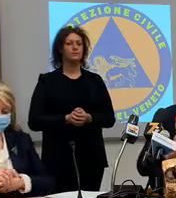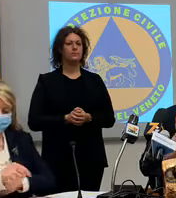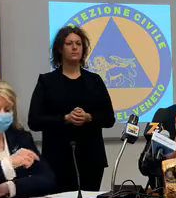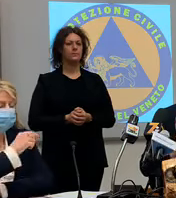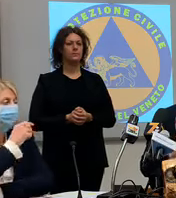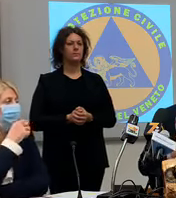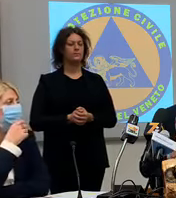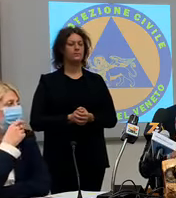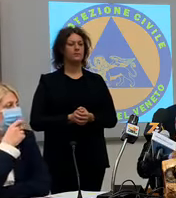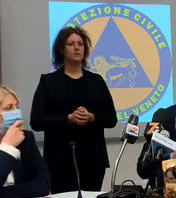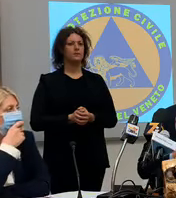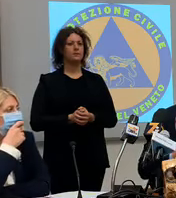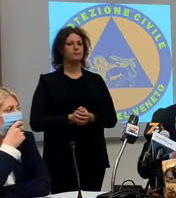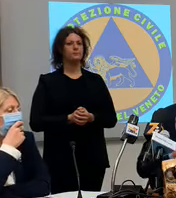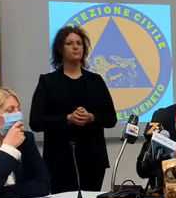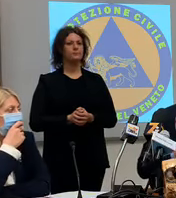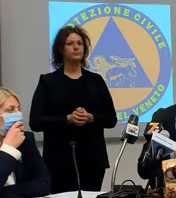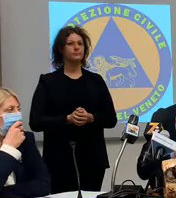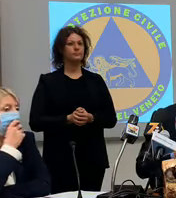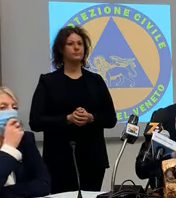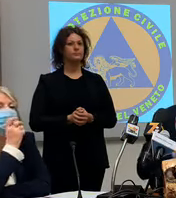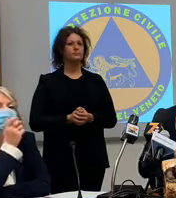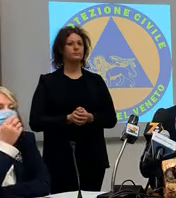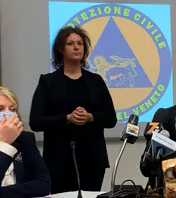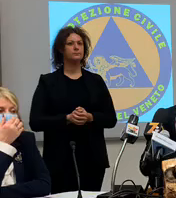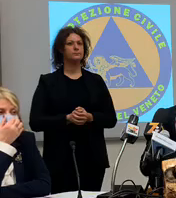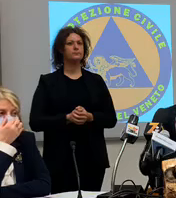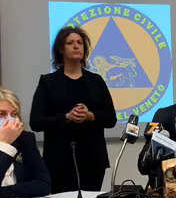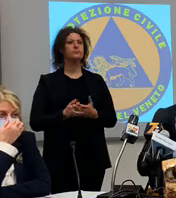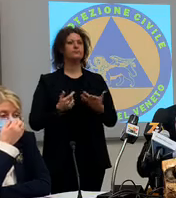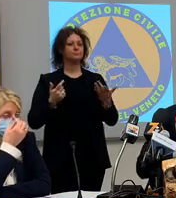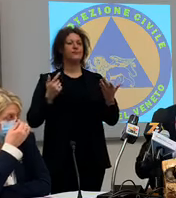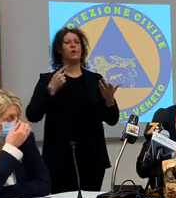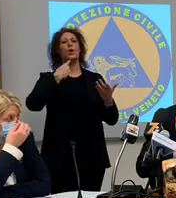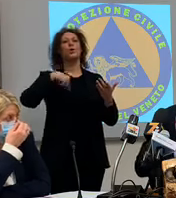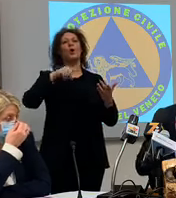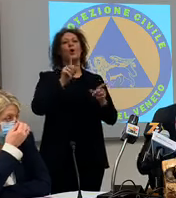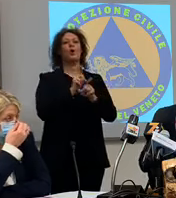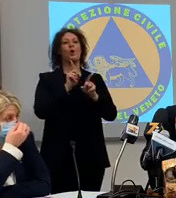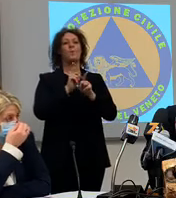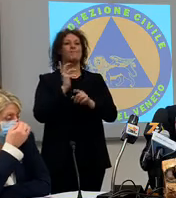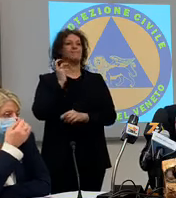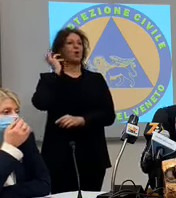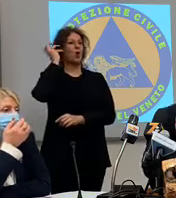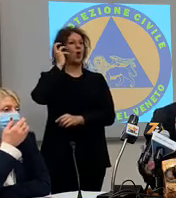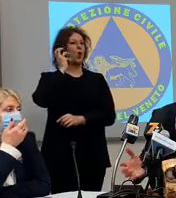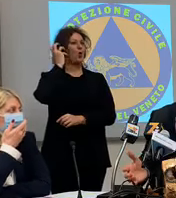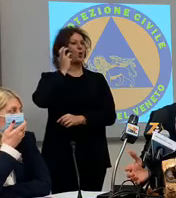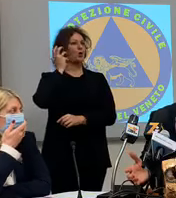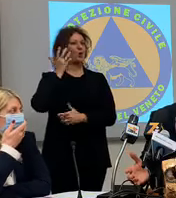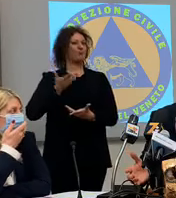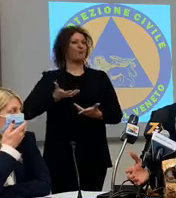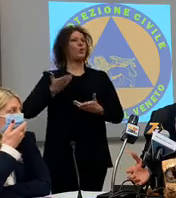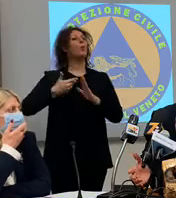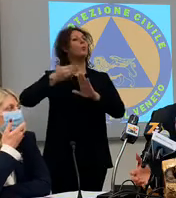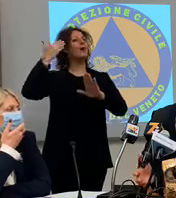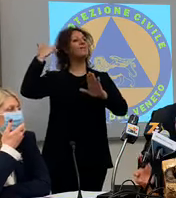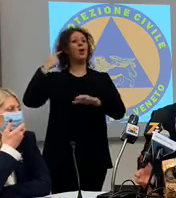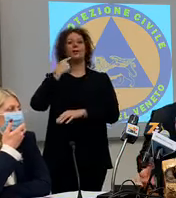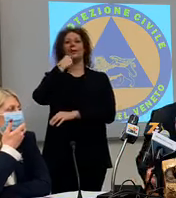per cioè una volta Cos'è Sei di Treviso Sì vicino a Venezia in giro per o so De Padova vicino a Venezia Dai così si dice